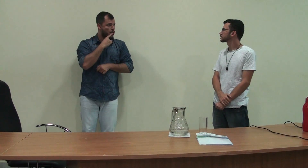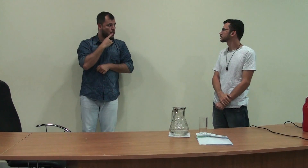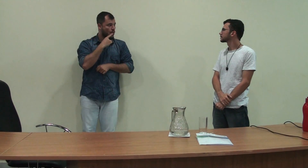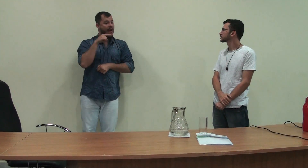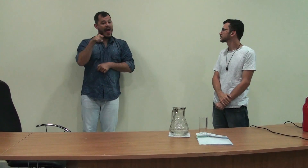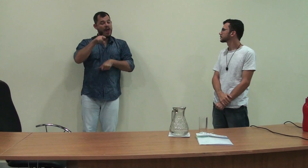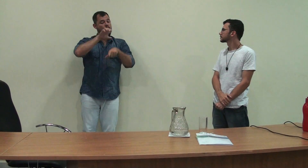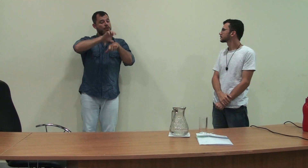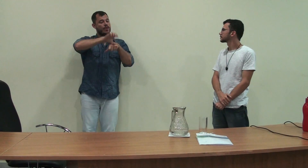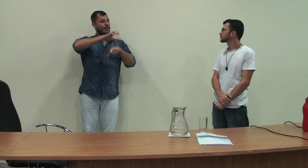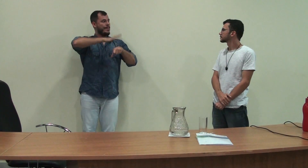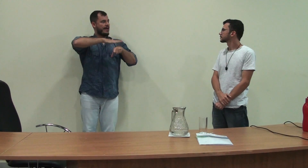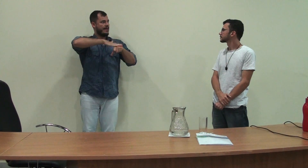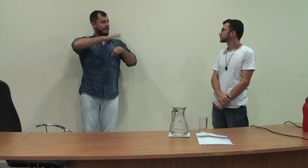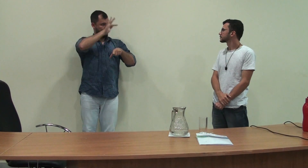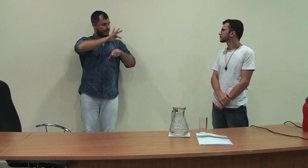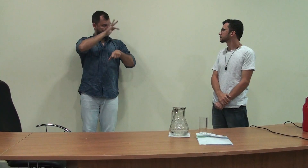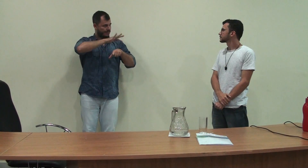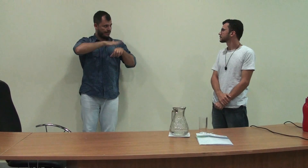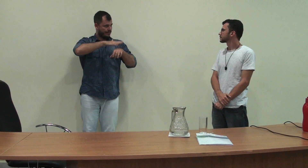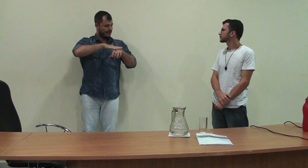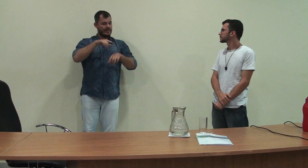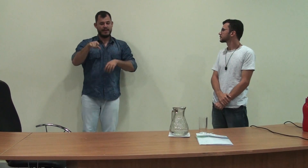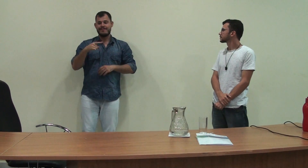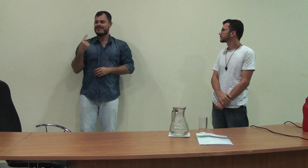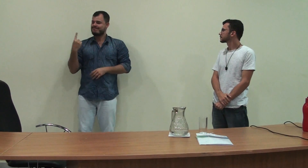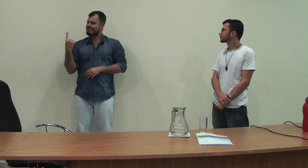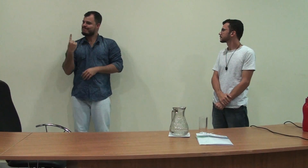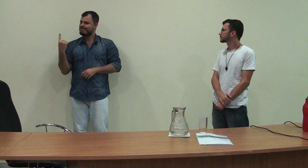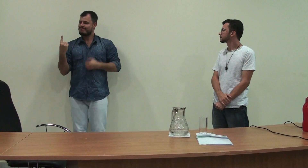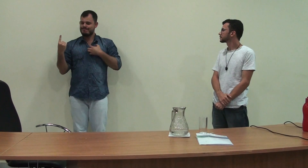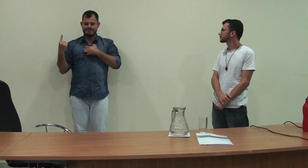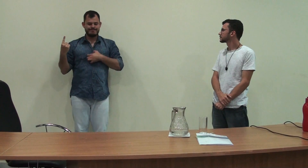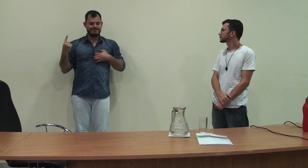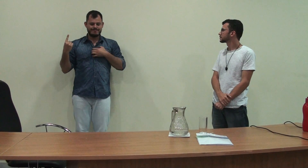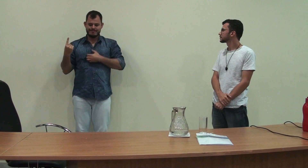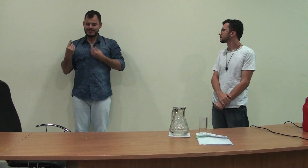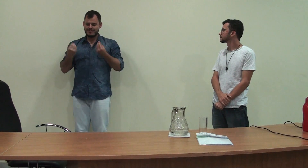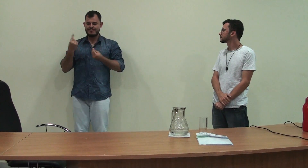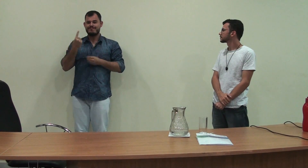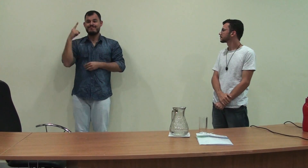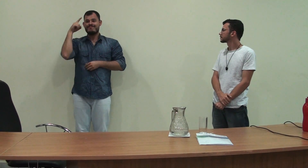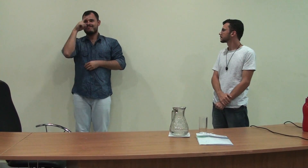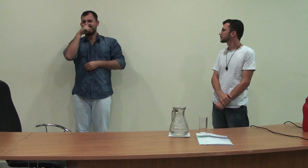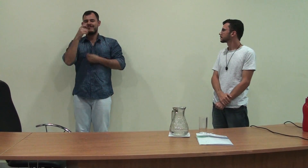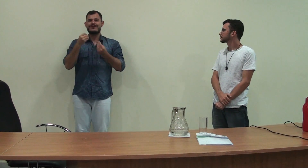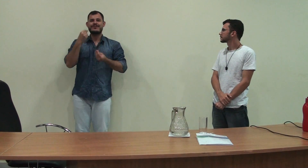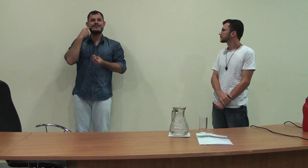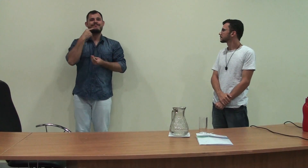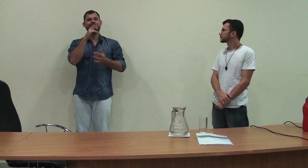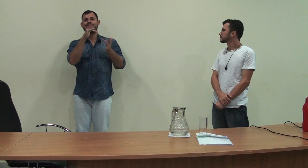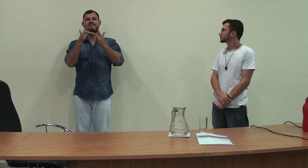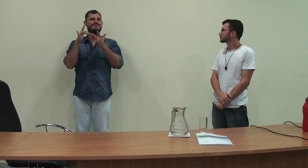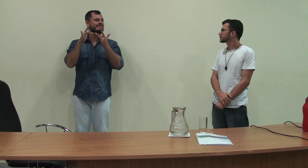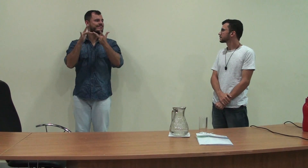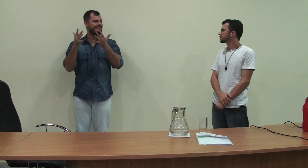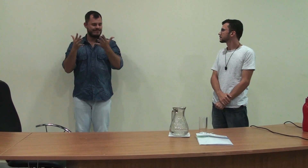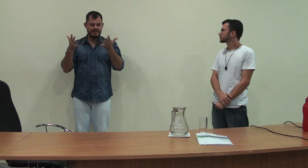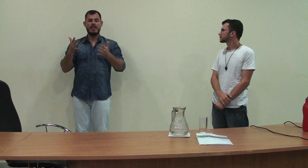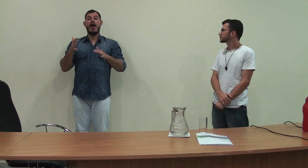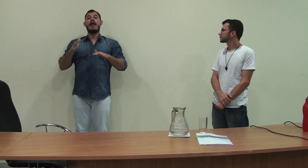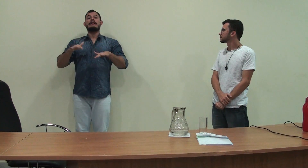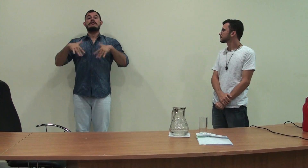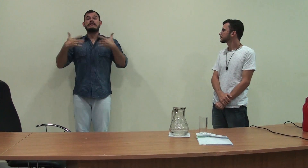da UFMG, ela faz curso de matemática, e ela se sentindo assim muito sozinha